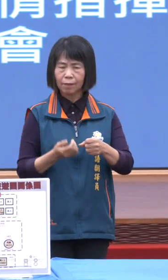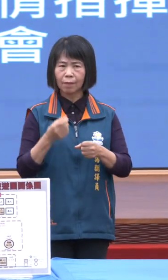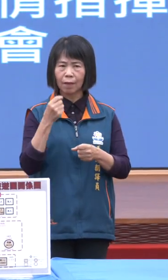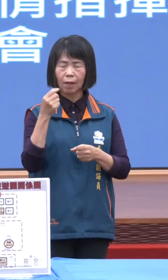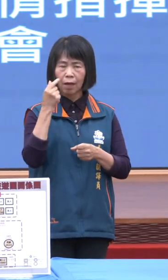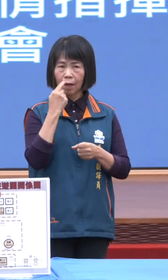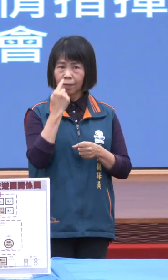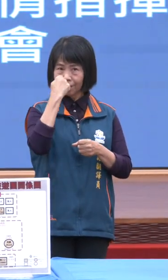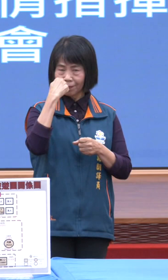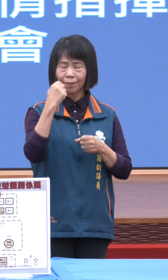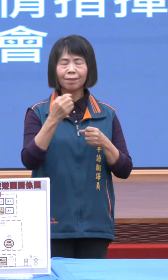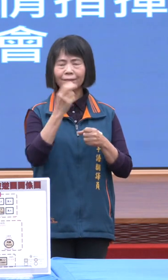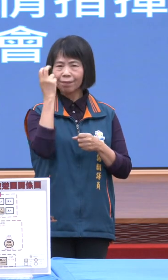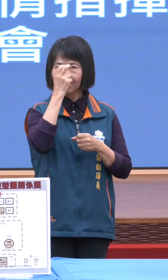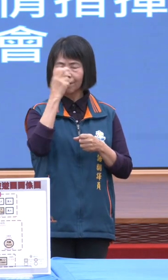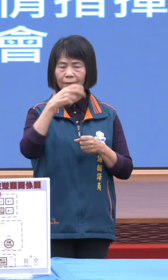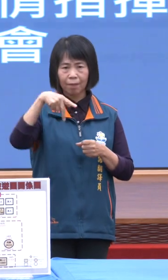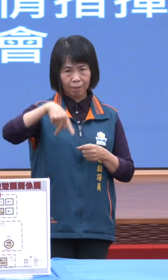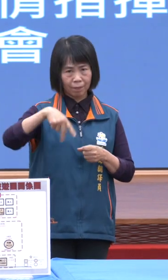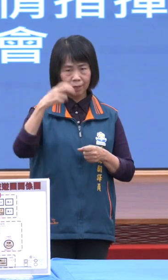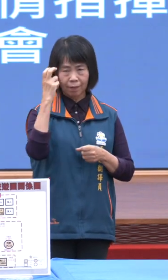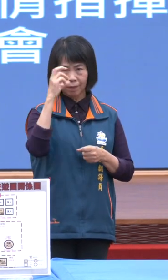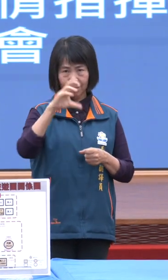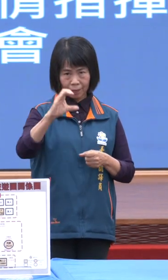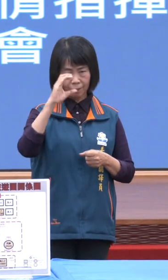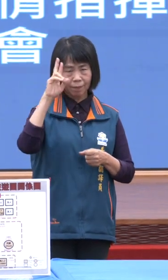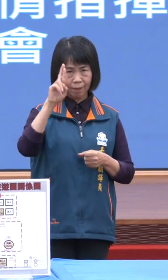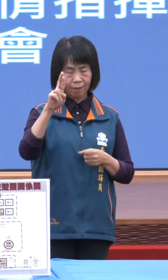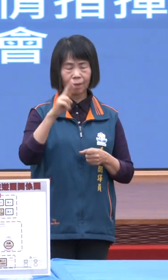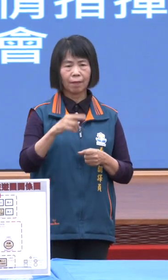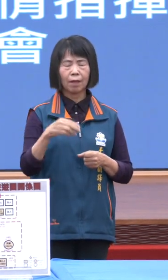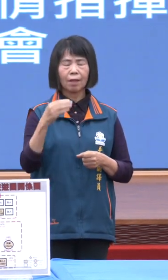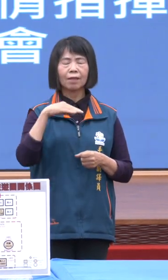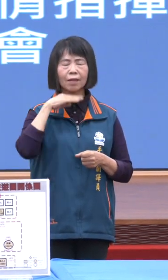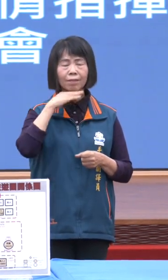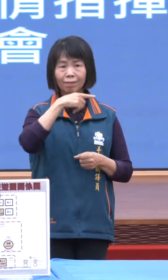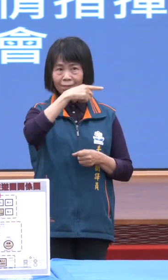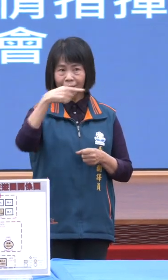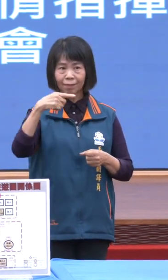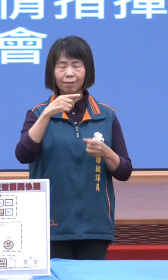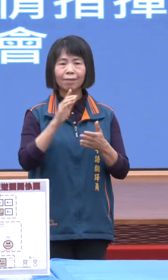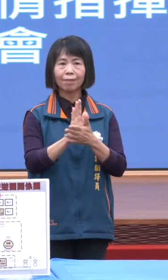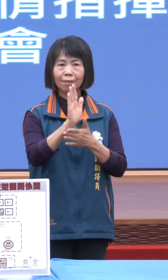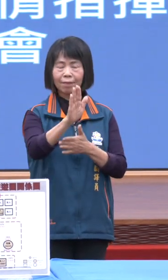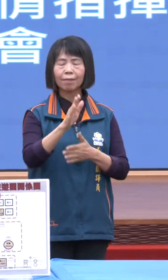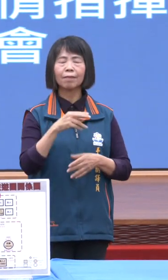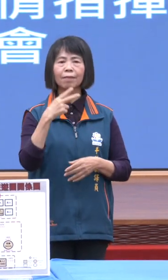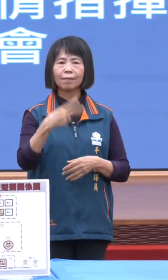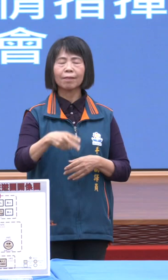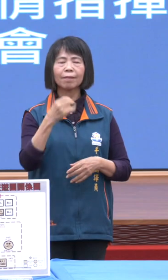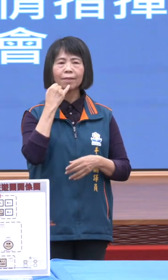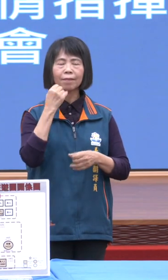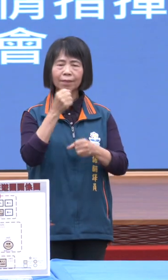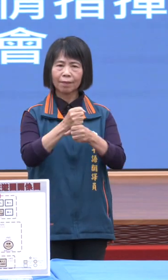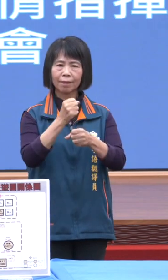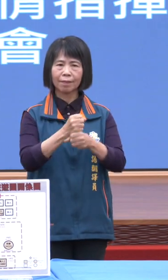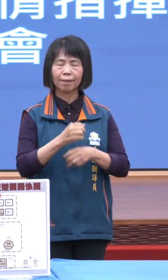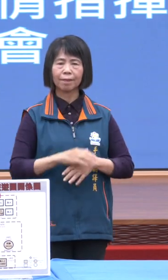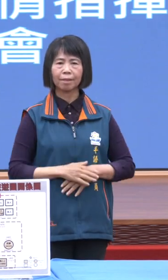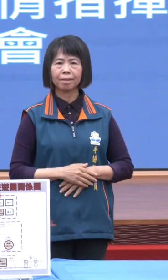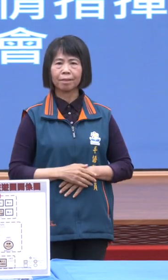做 PCR 那是这才能够来医院上班所以这个案呢目前是这个样子。